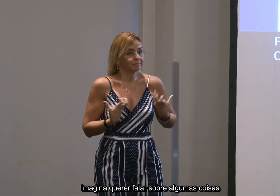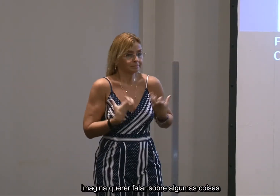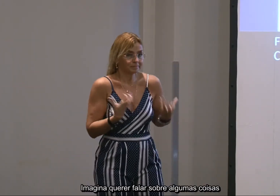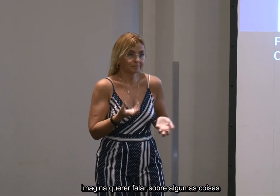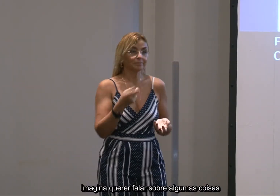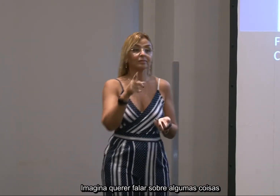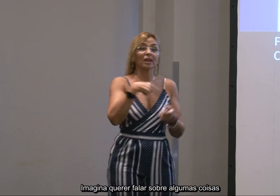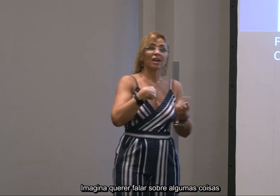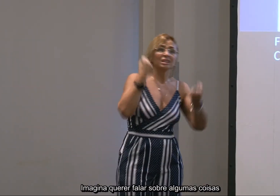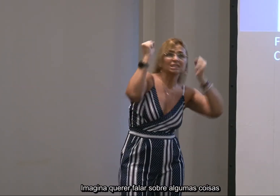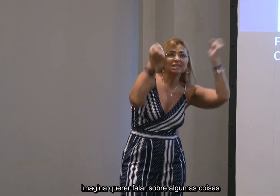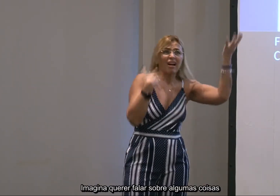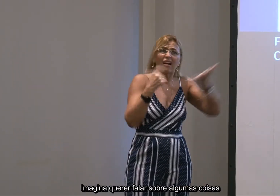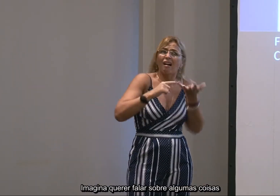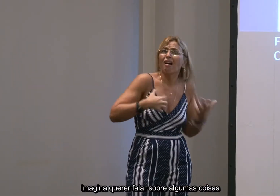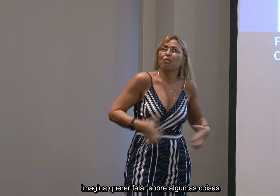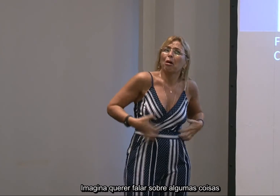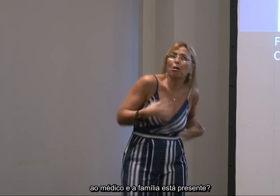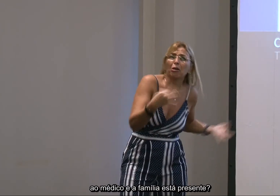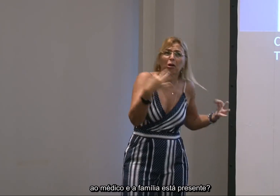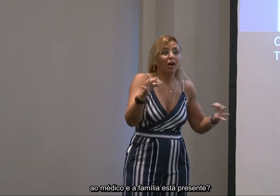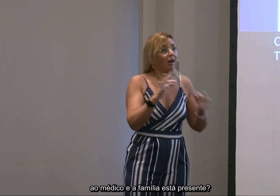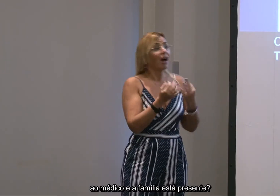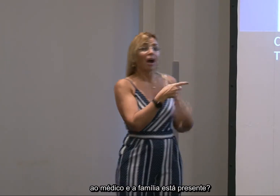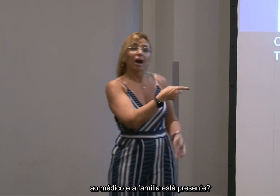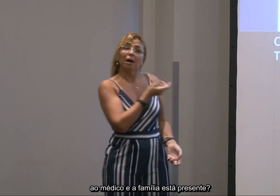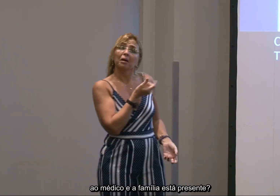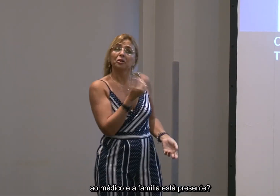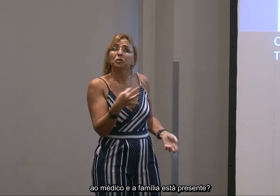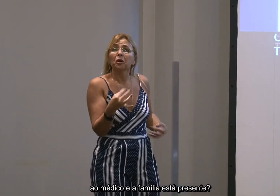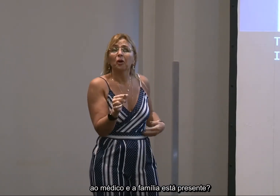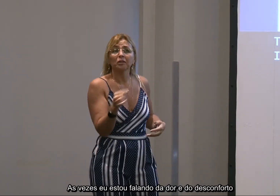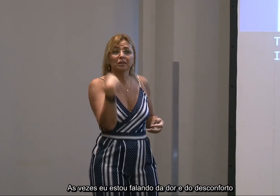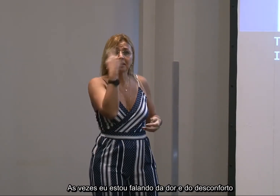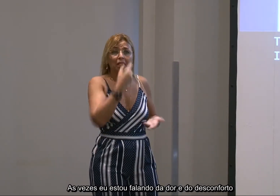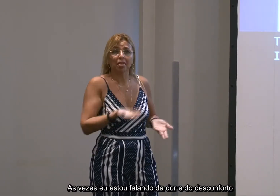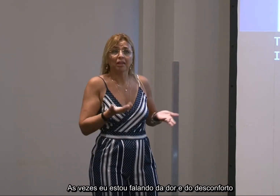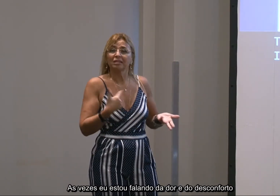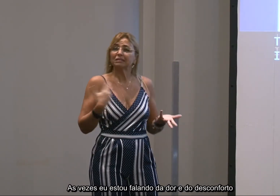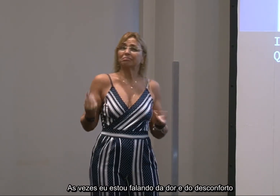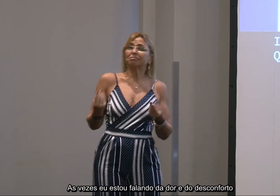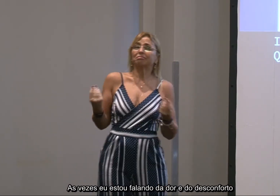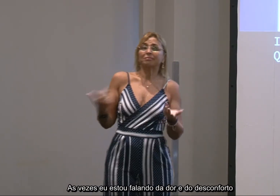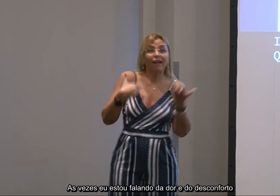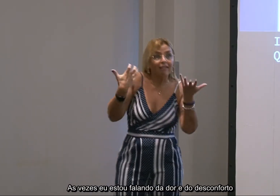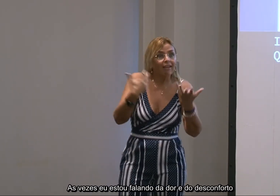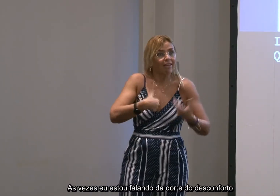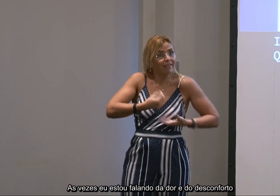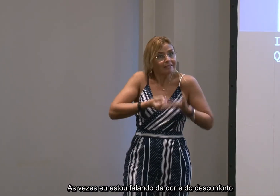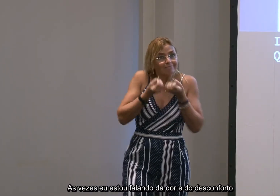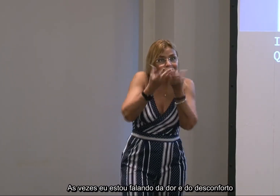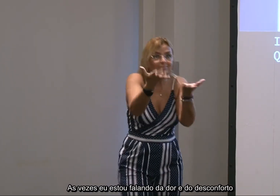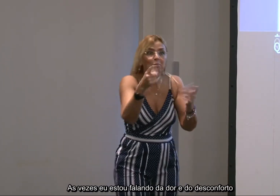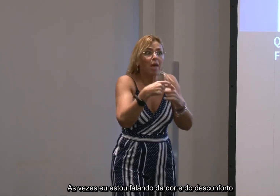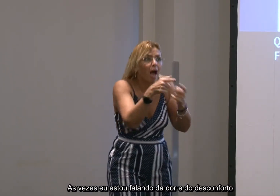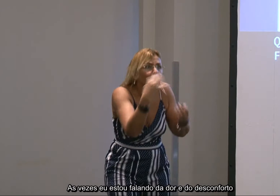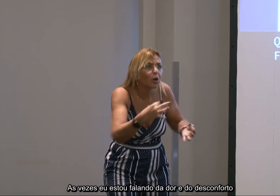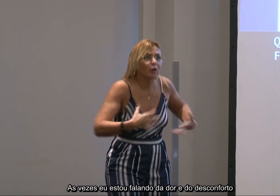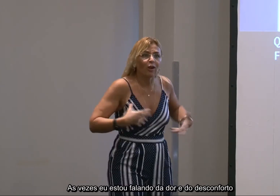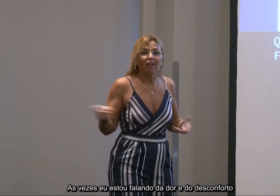Imagine algumas questões que eu queira falar para o médico e que a família está presente. Né? Às vezes, por exemplo, eu estou falando da dor e do desconforto que eu